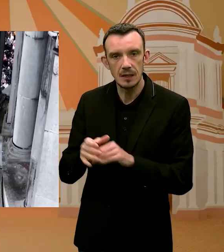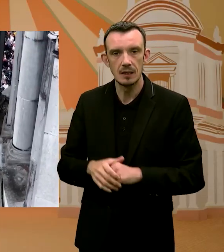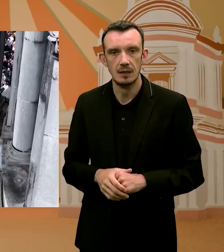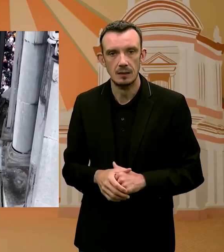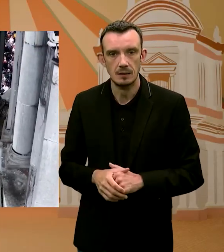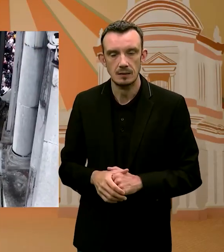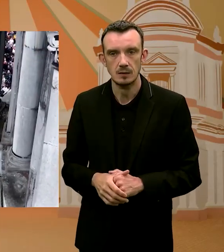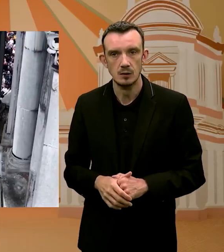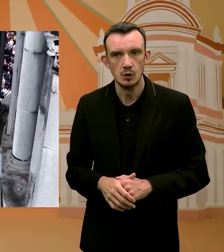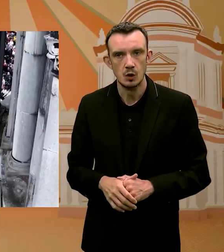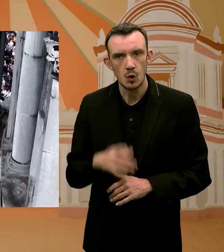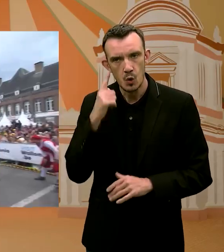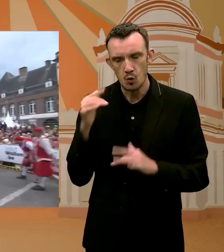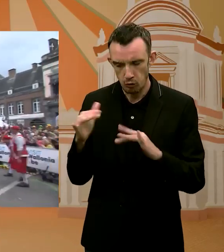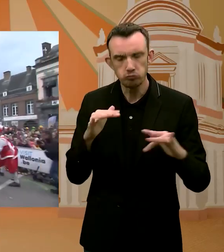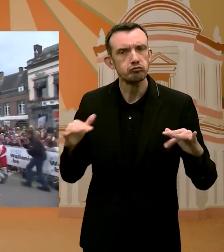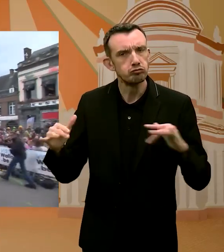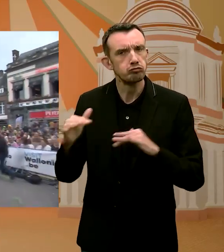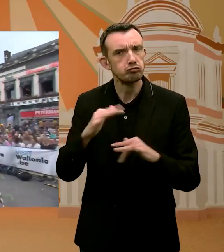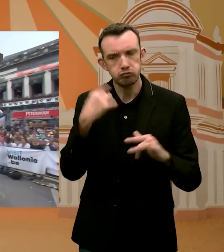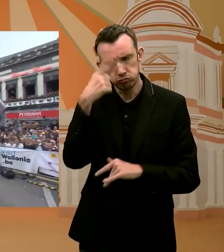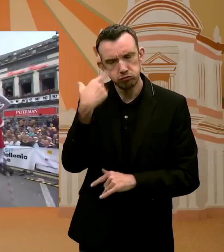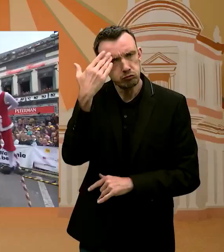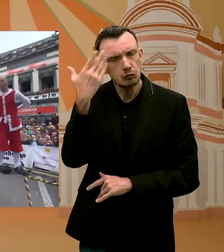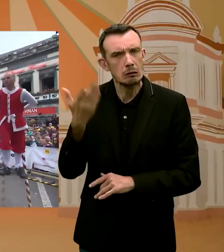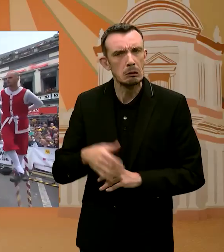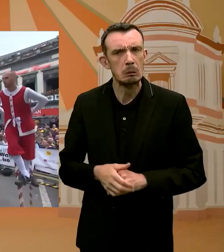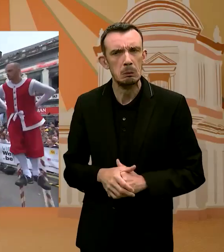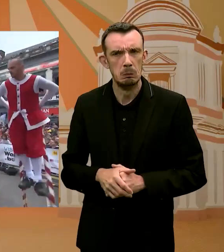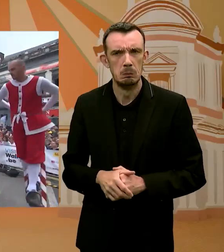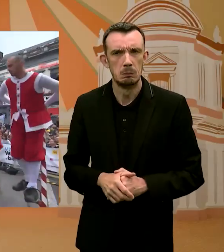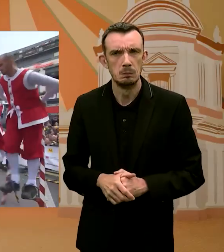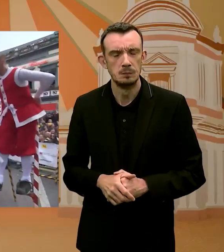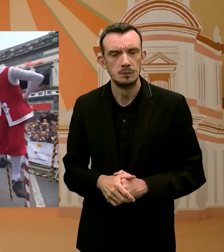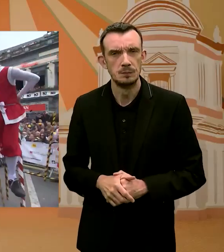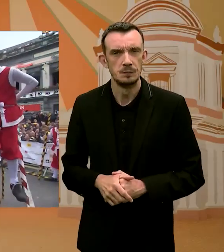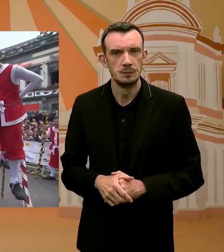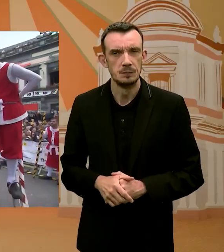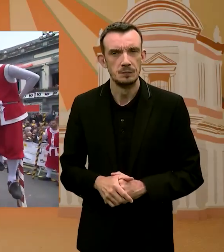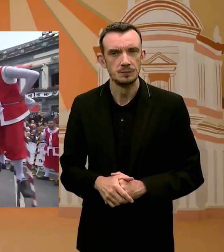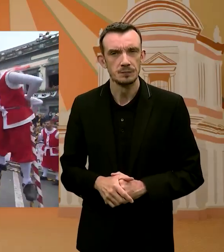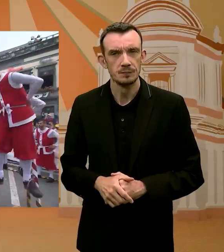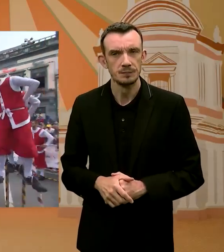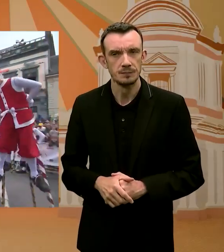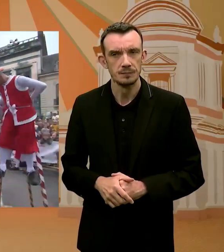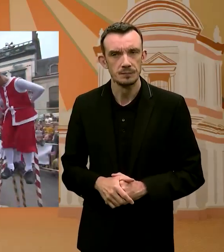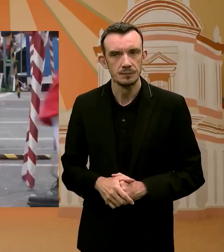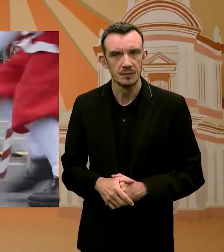quand même encore du beau monde, attention. Encore une Mélan, chute. je n'arrive pas à voir parce qu'on est deux derrière. On voit son dos. Alice, peut-être